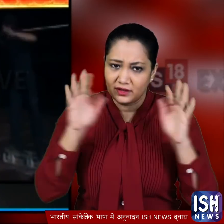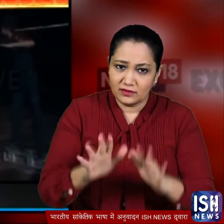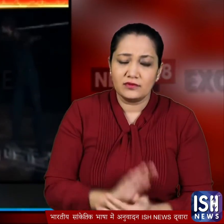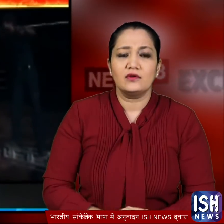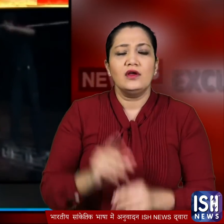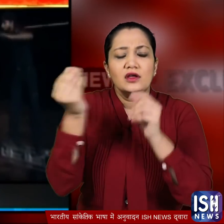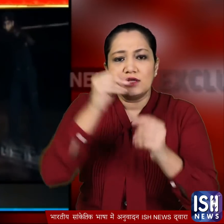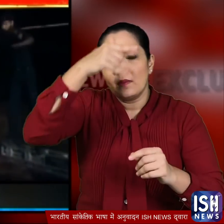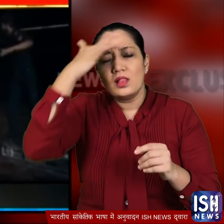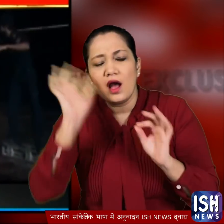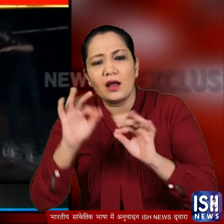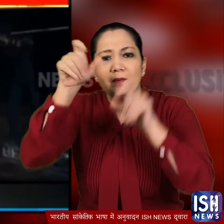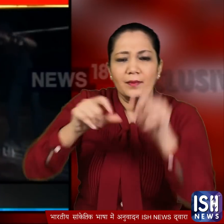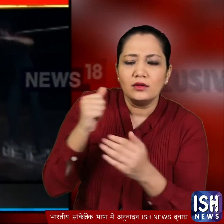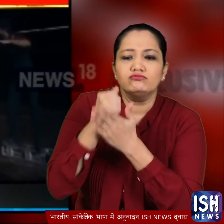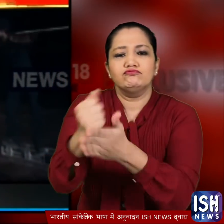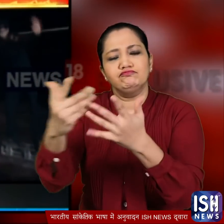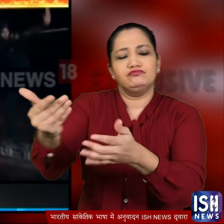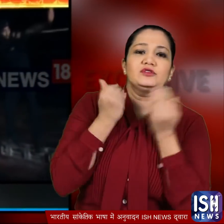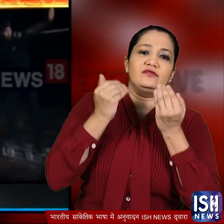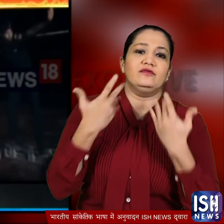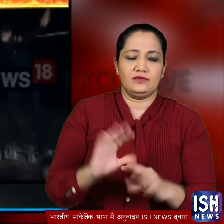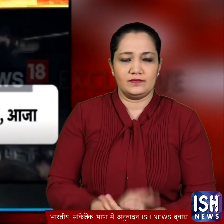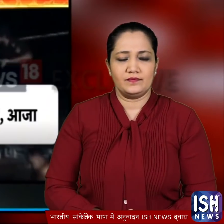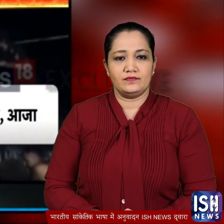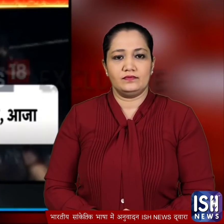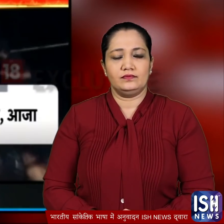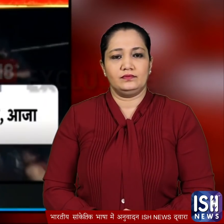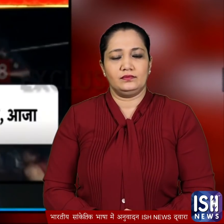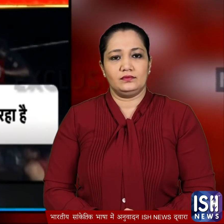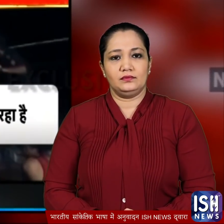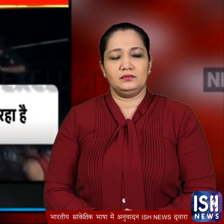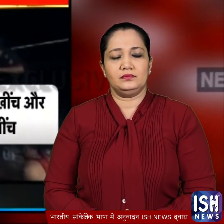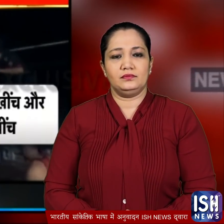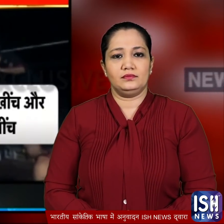रहीं और कुछ खुशकिस्मत लोगों को बचाने में एनडीआरएफ की टीमें कामयाब भी हो गईं।